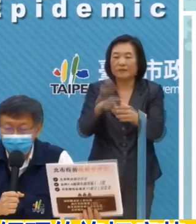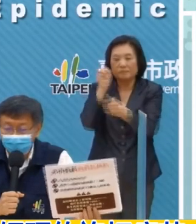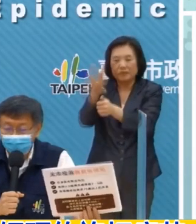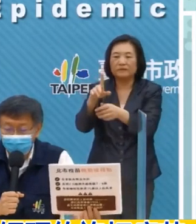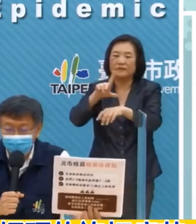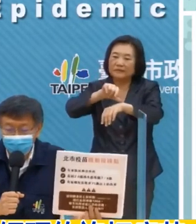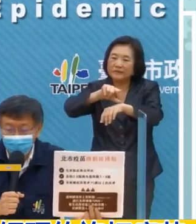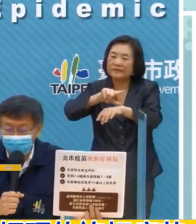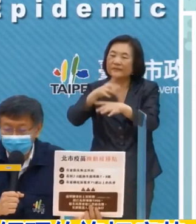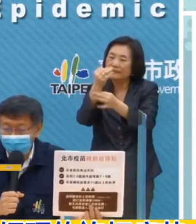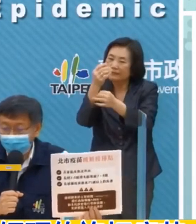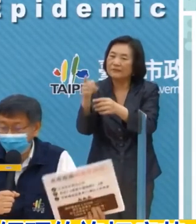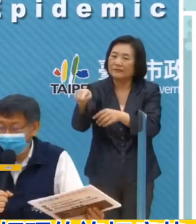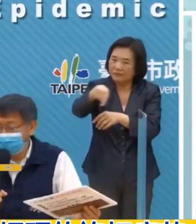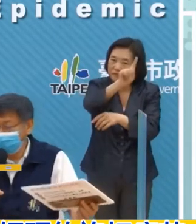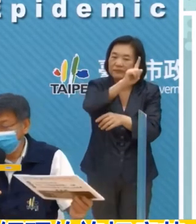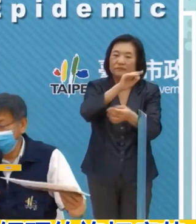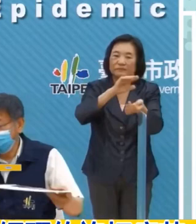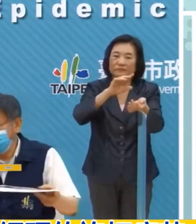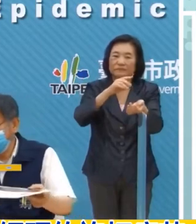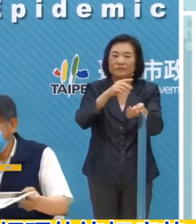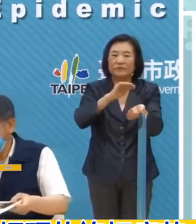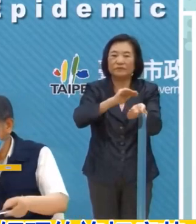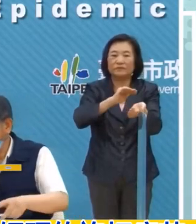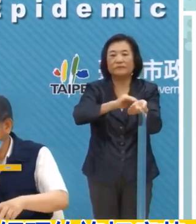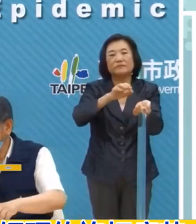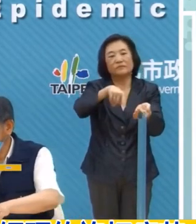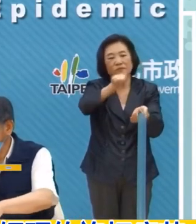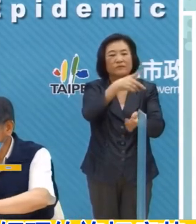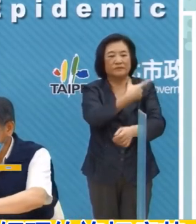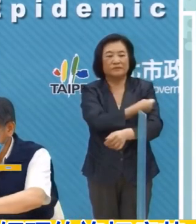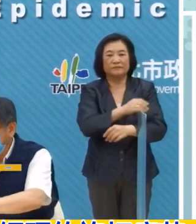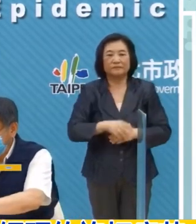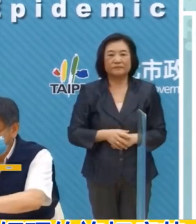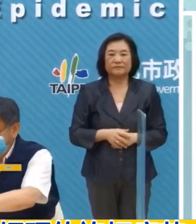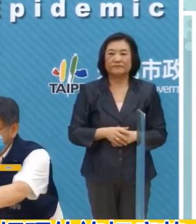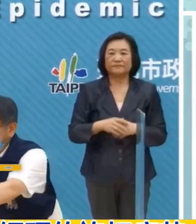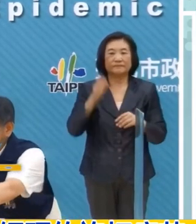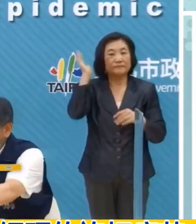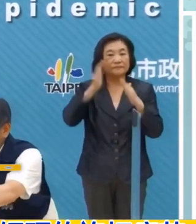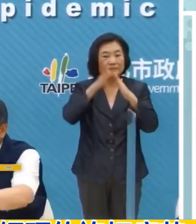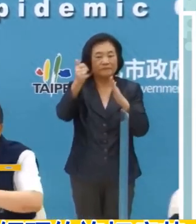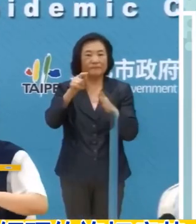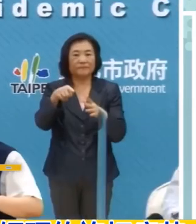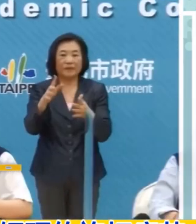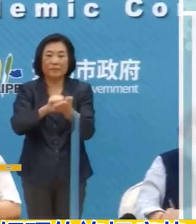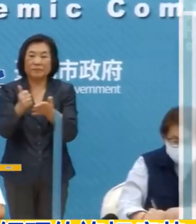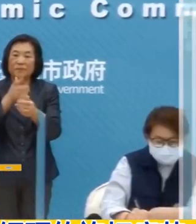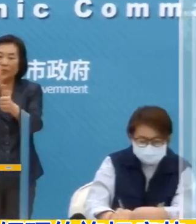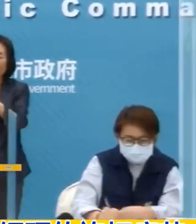疫苗了，建议线上预约。那如果没有涉及居住在台北市的话，建议跟民政科来联系。